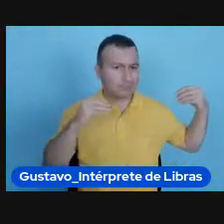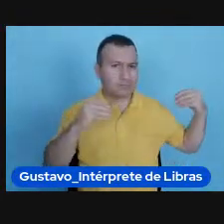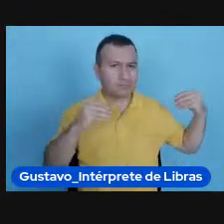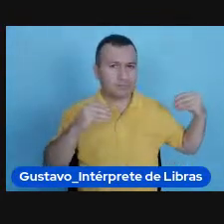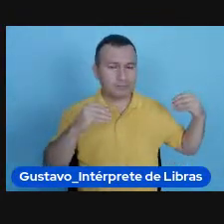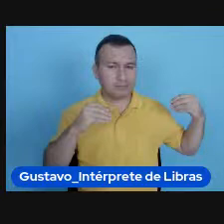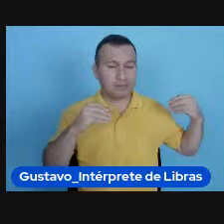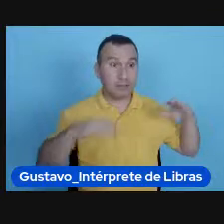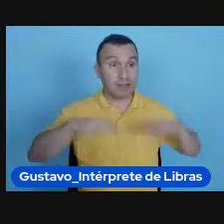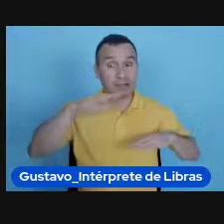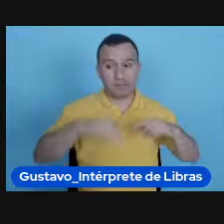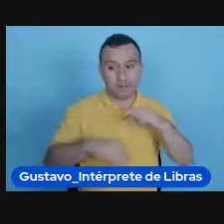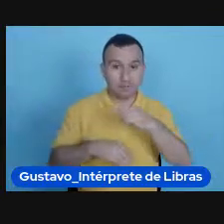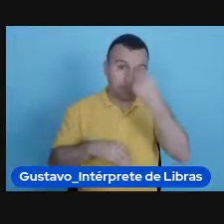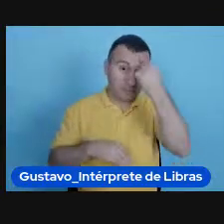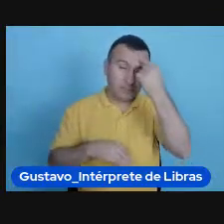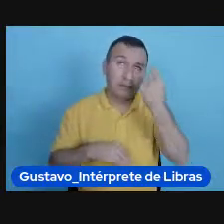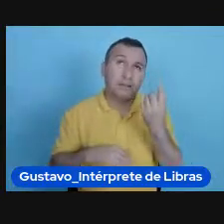enxergar, mas...